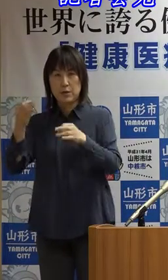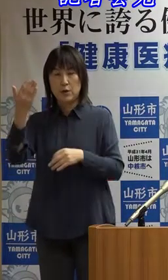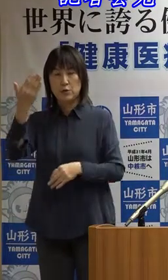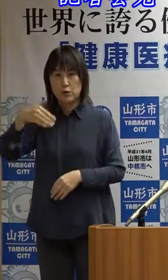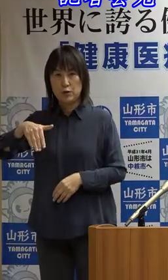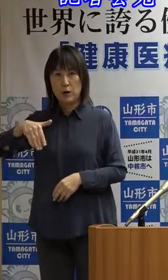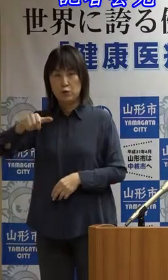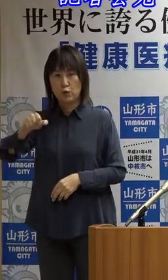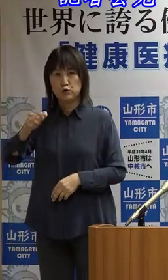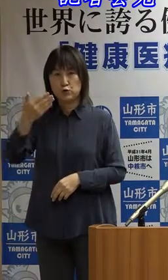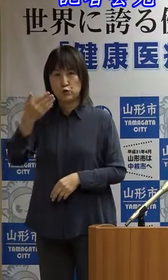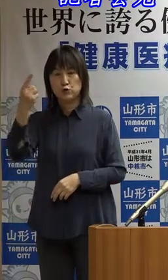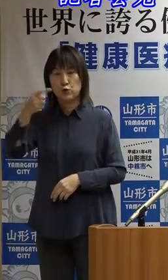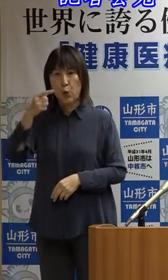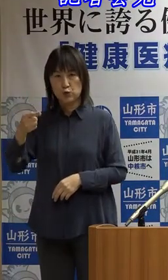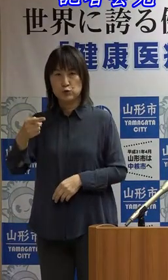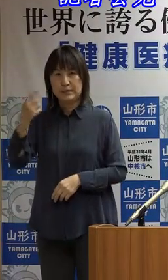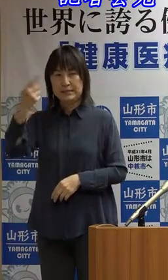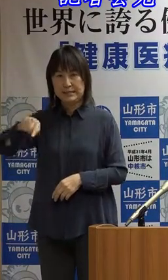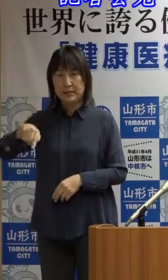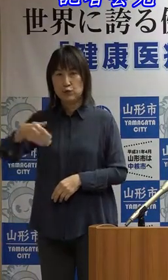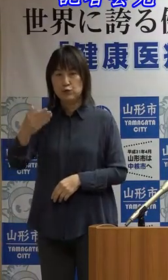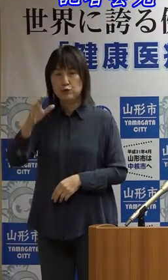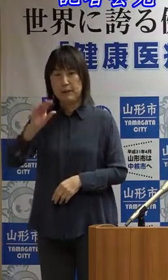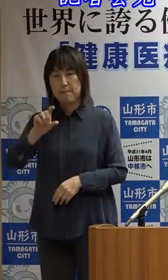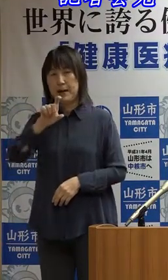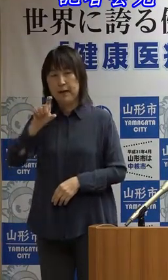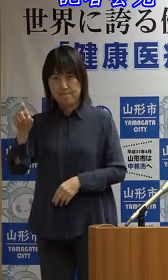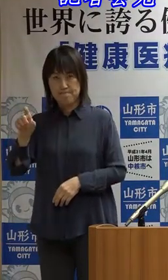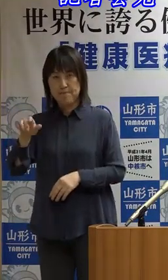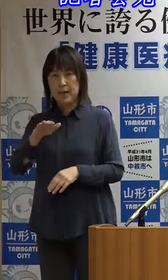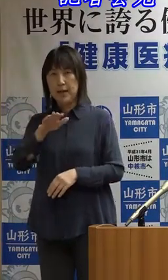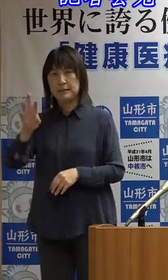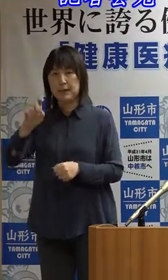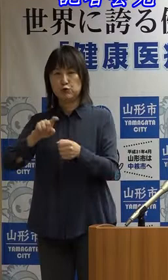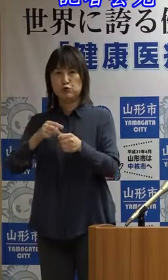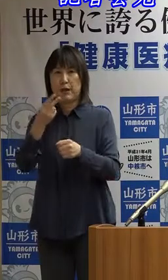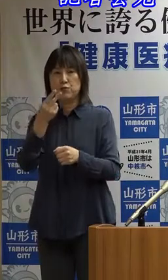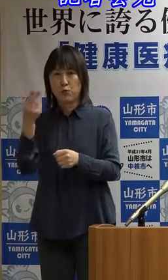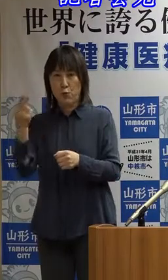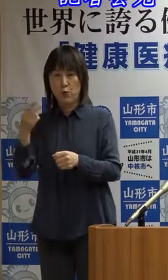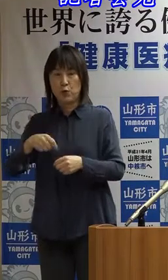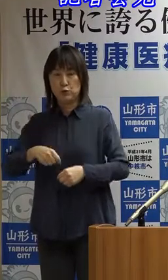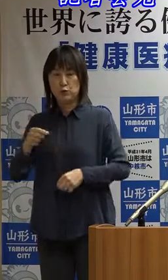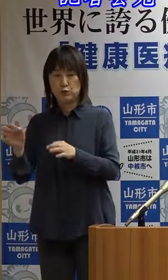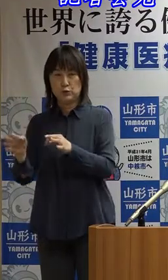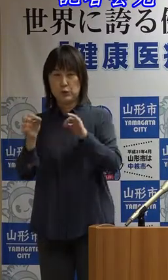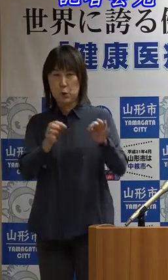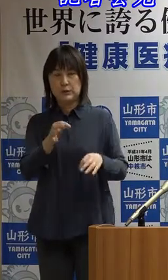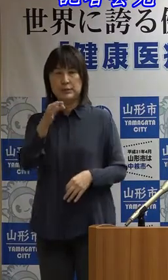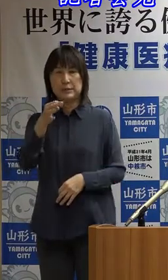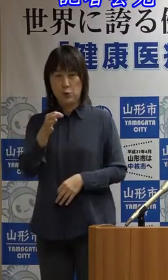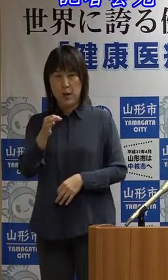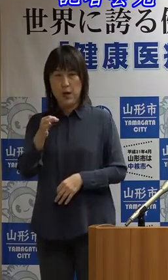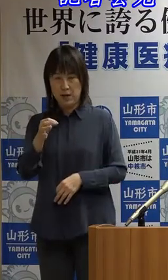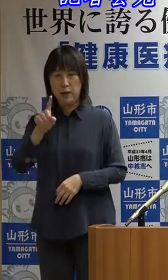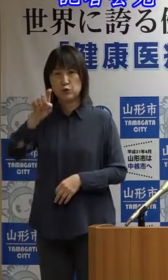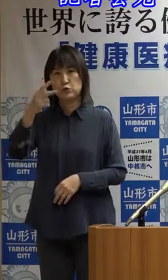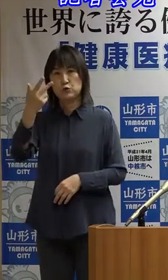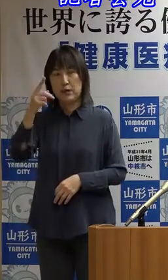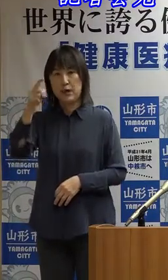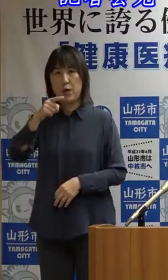959億1900万円となり、平成30年度への純繰越額は約